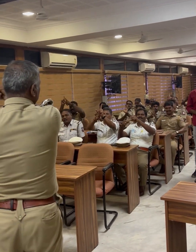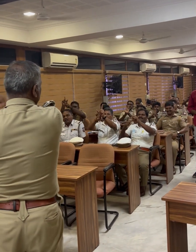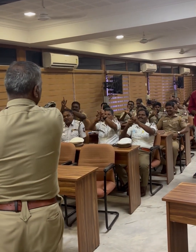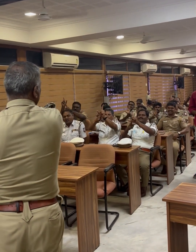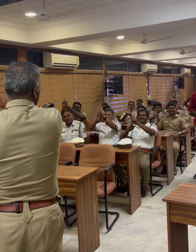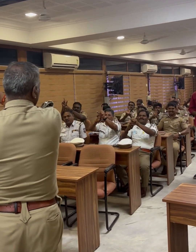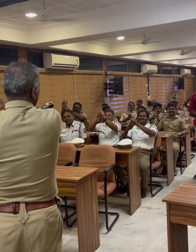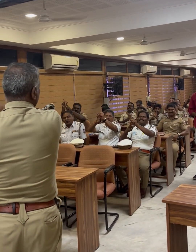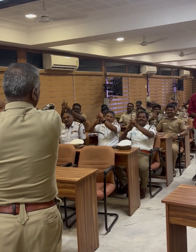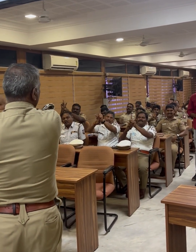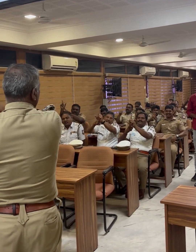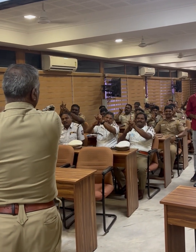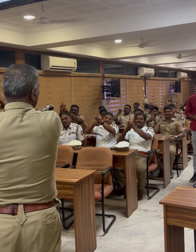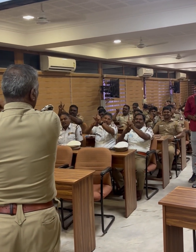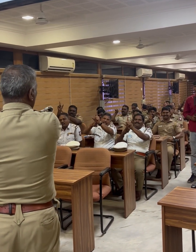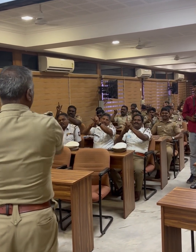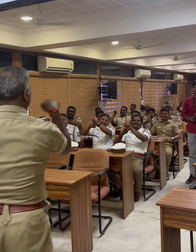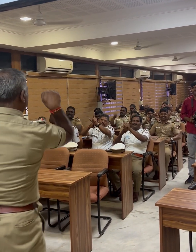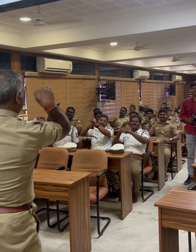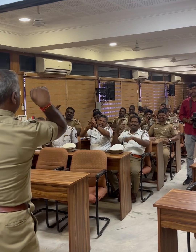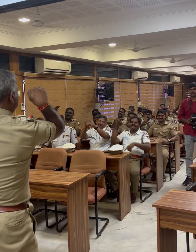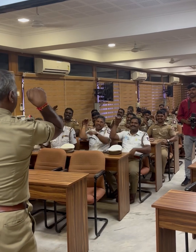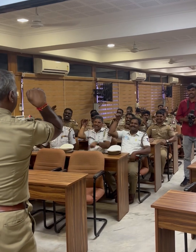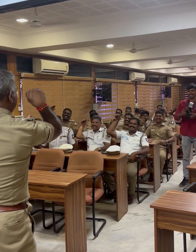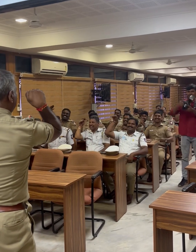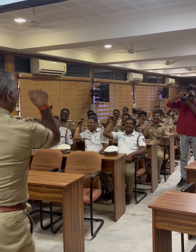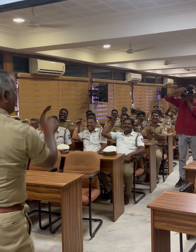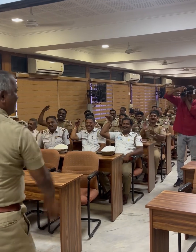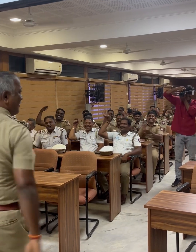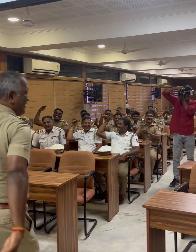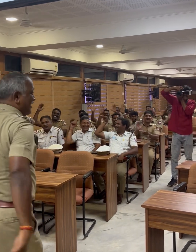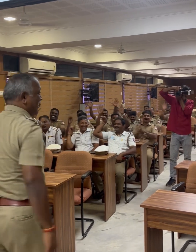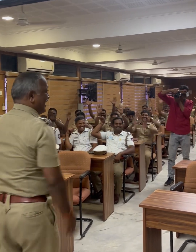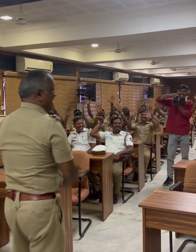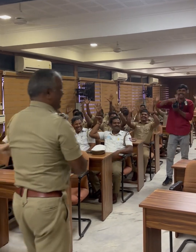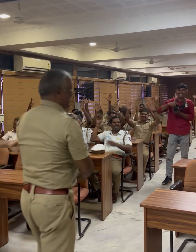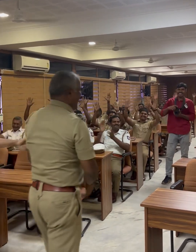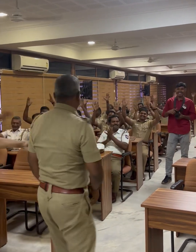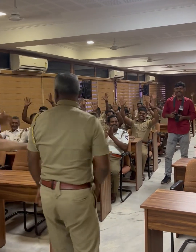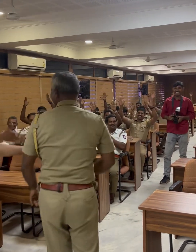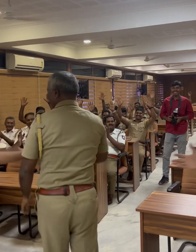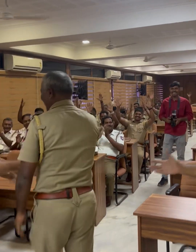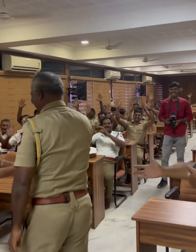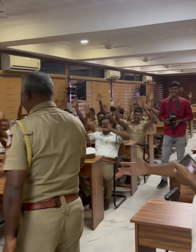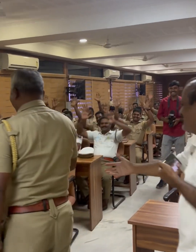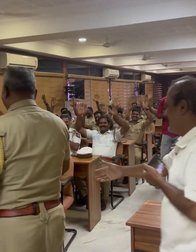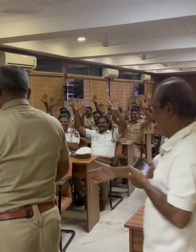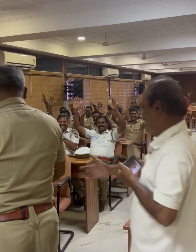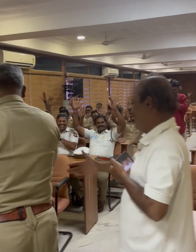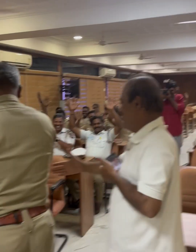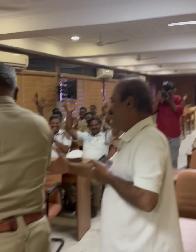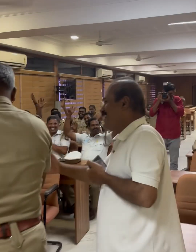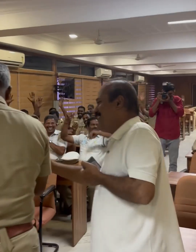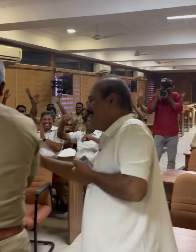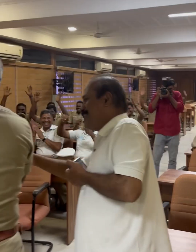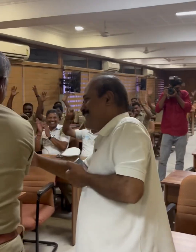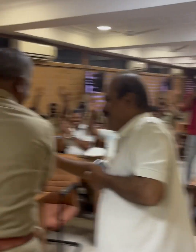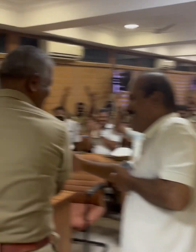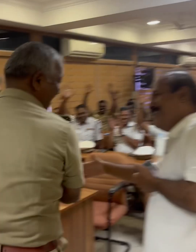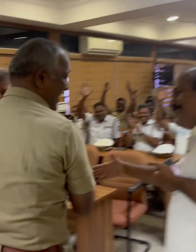Y Y ஓ சூப்பர். கை தட்டு. ப்ளஸ் பெரிய